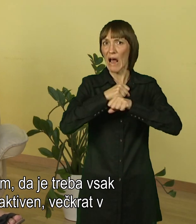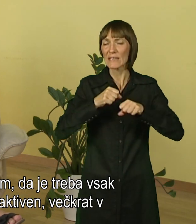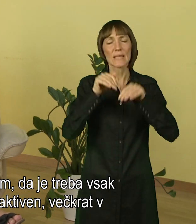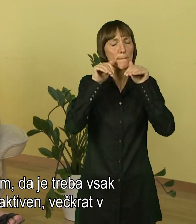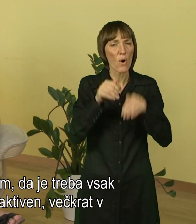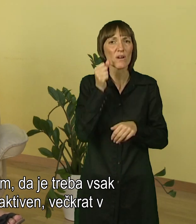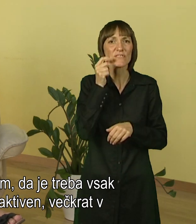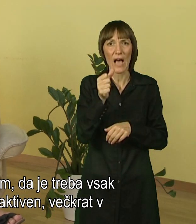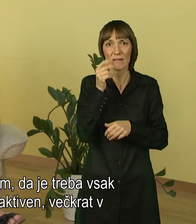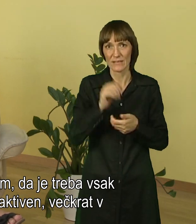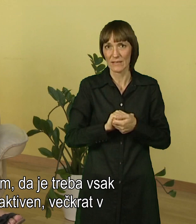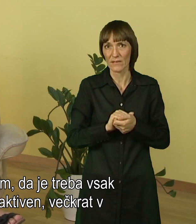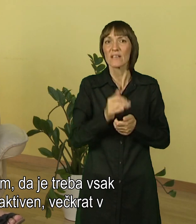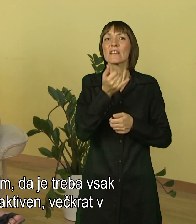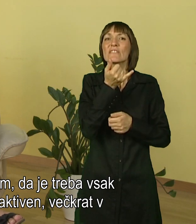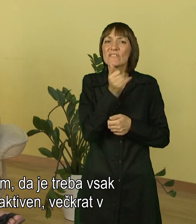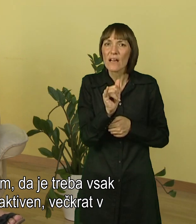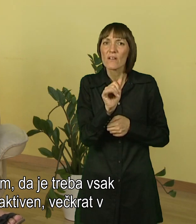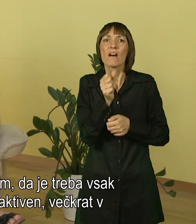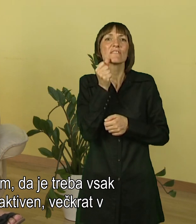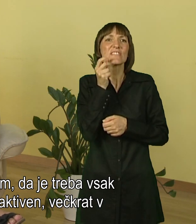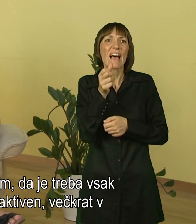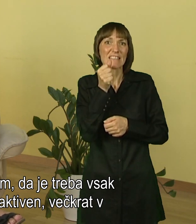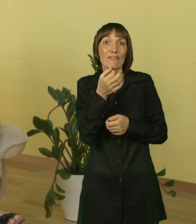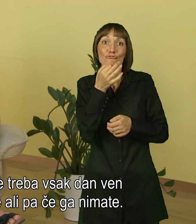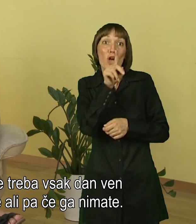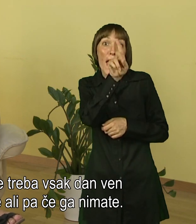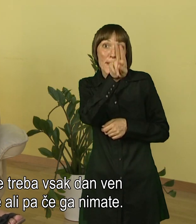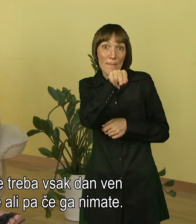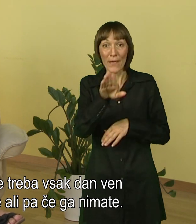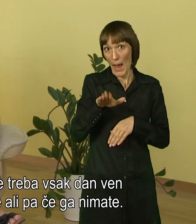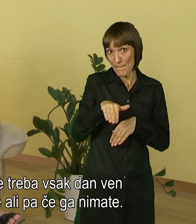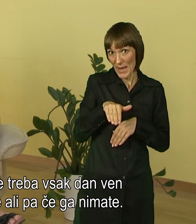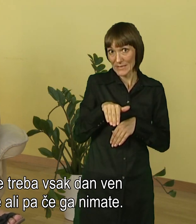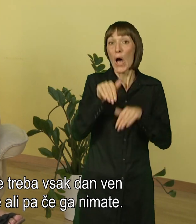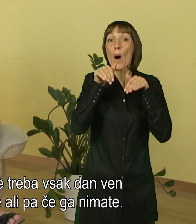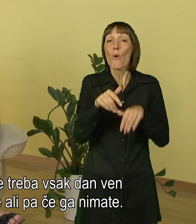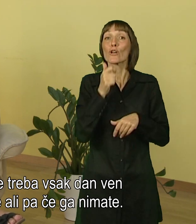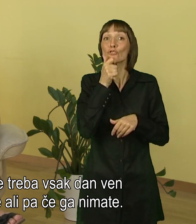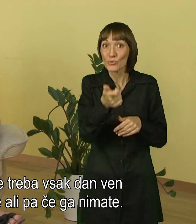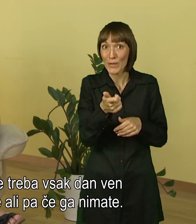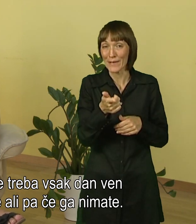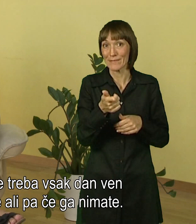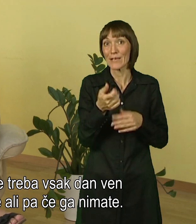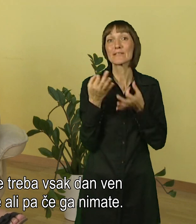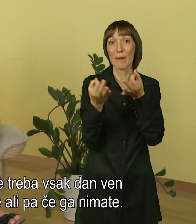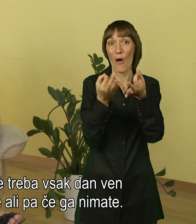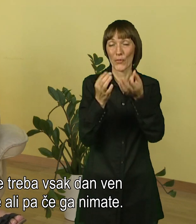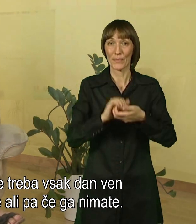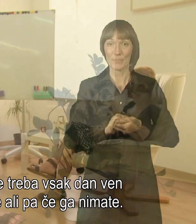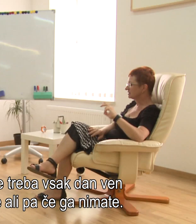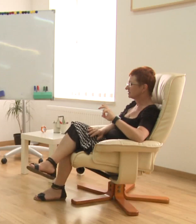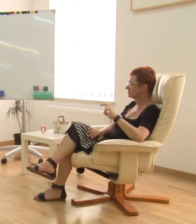treba vsak dan biti fizično aktivni. Tako večkrat to hecno rečem, vsaj treba vsak dan nam pelati, če ga imate ali pa če ga nimate.